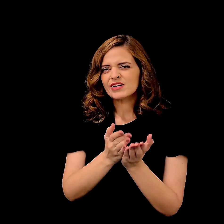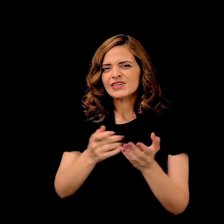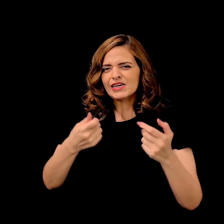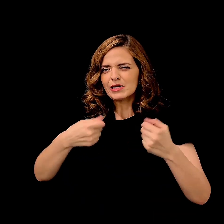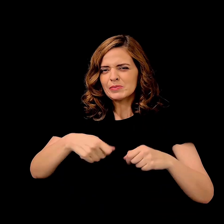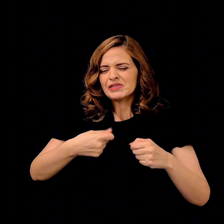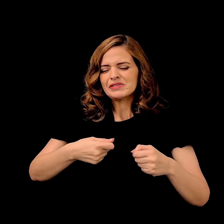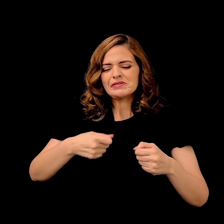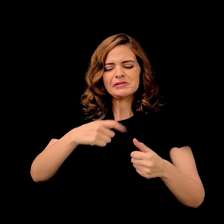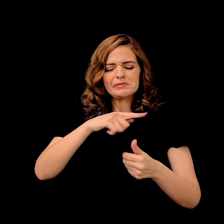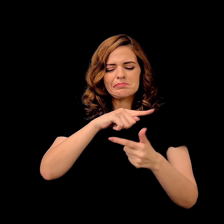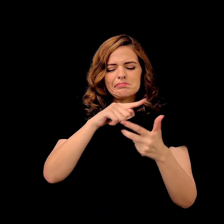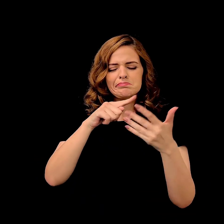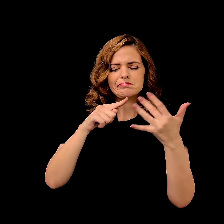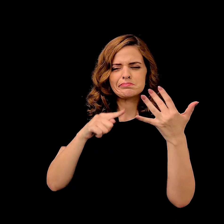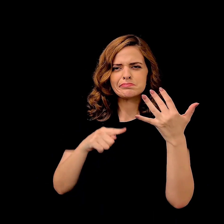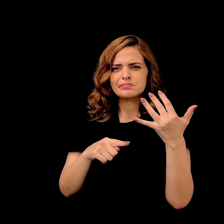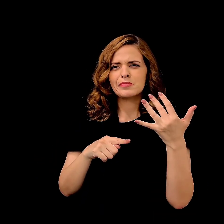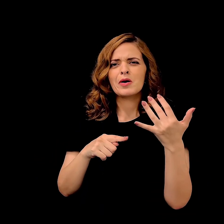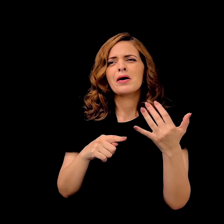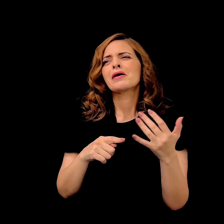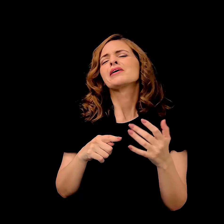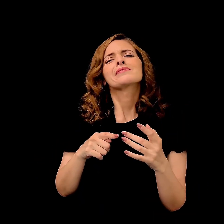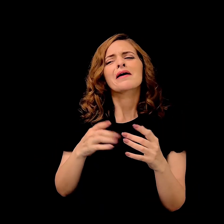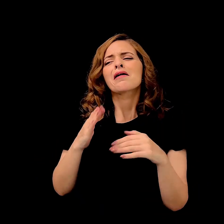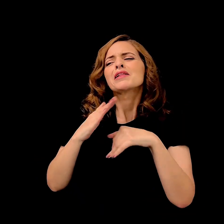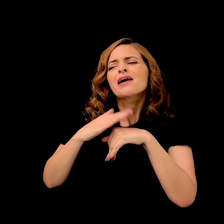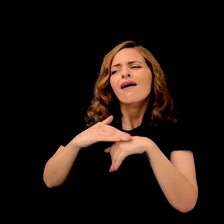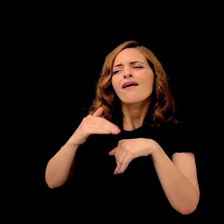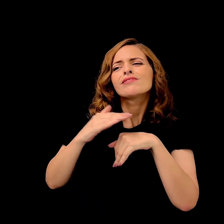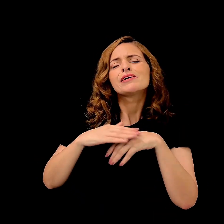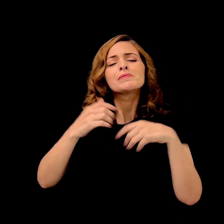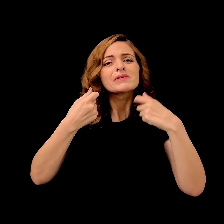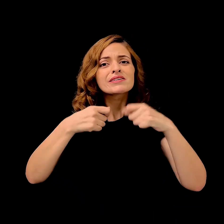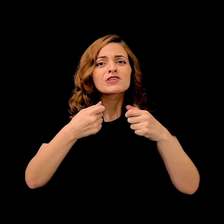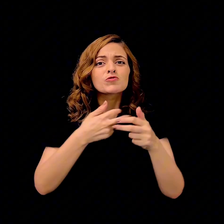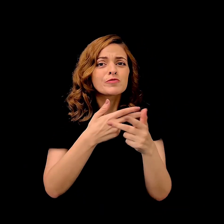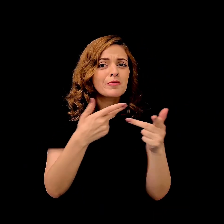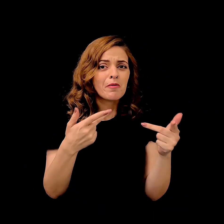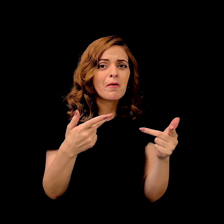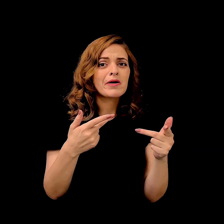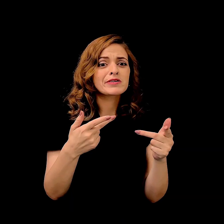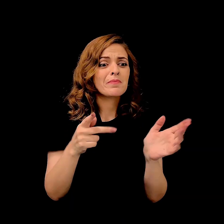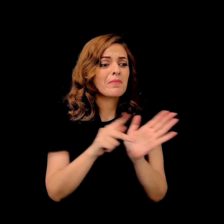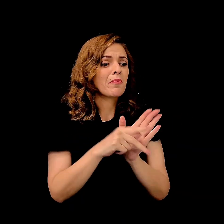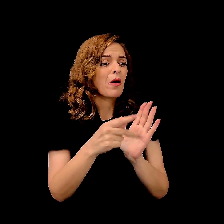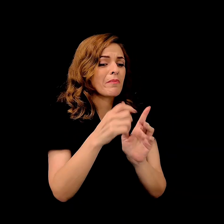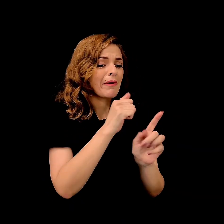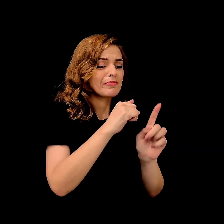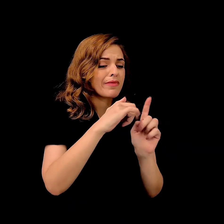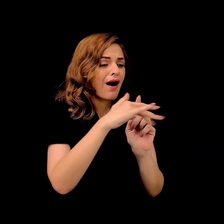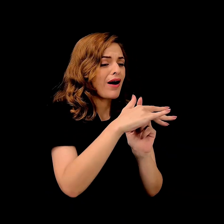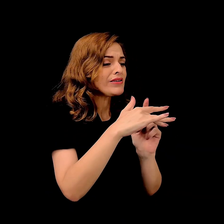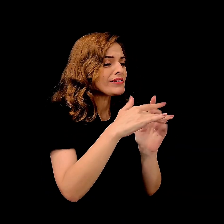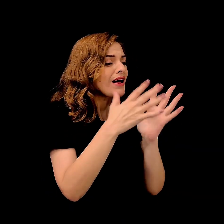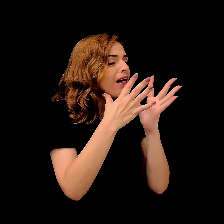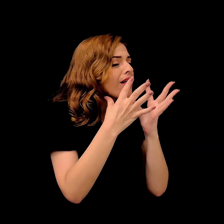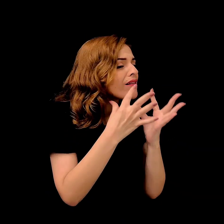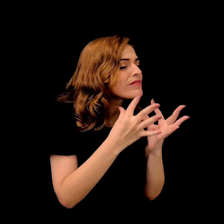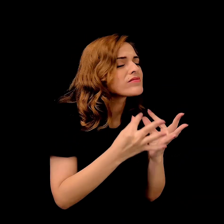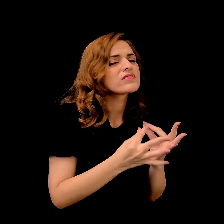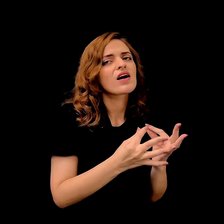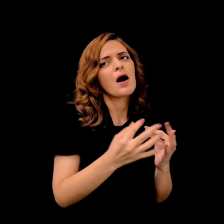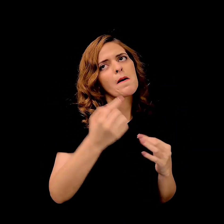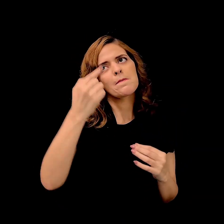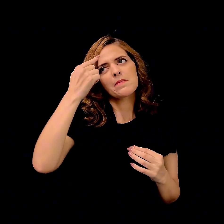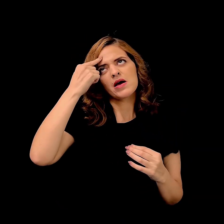uma pessoa que é carente das coisas que o mundo oferece, ela pensa assim, a